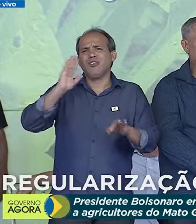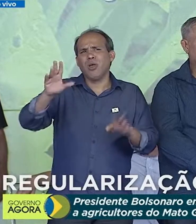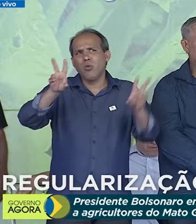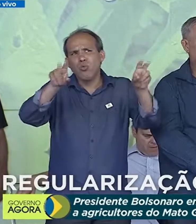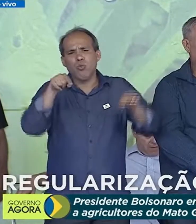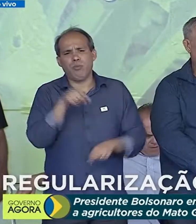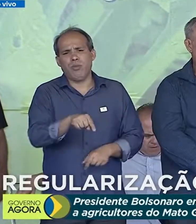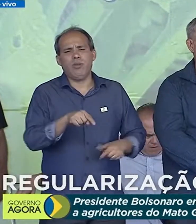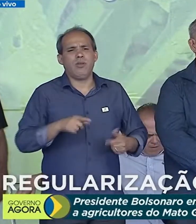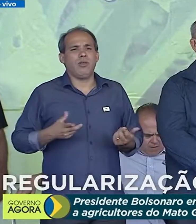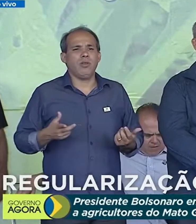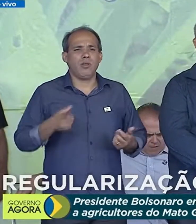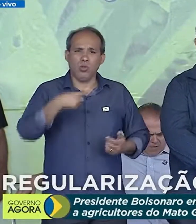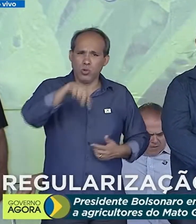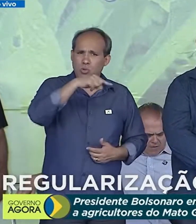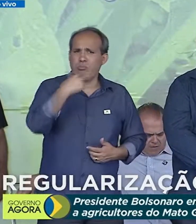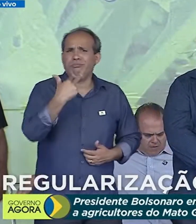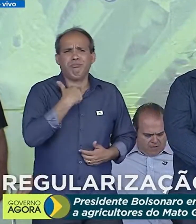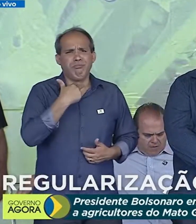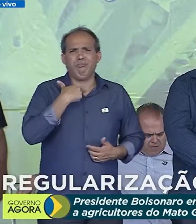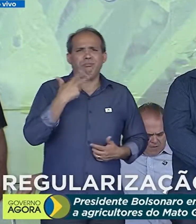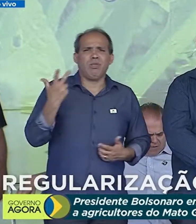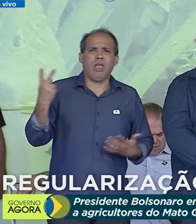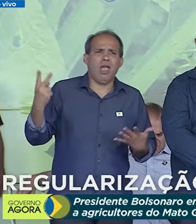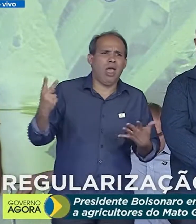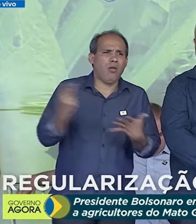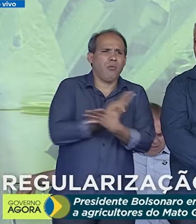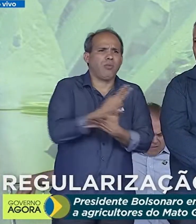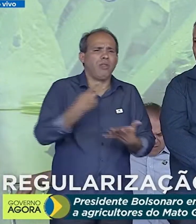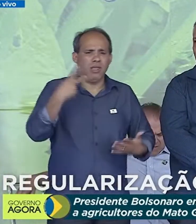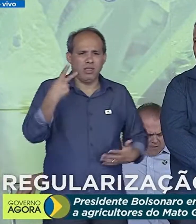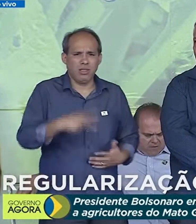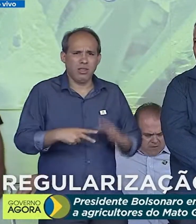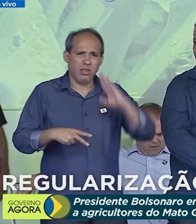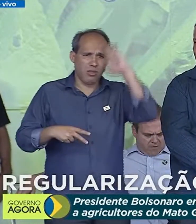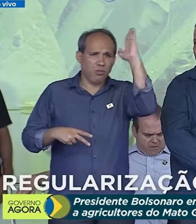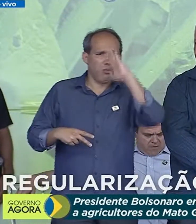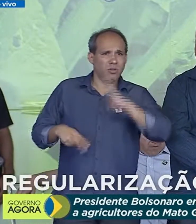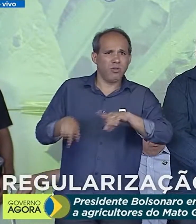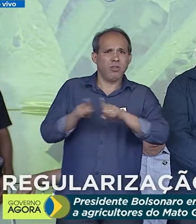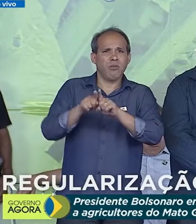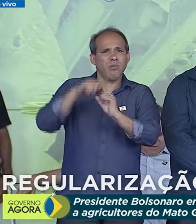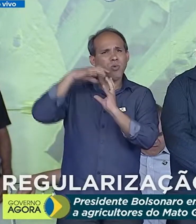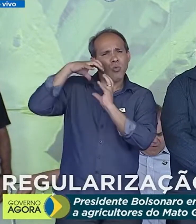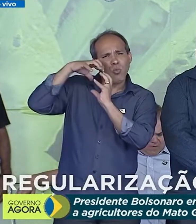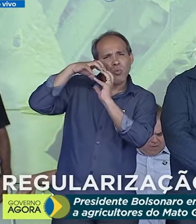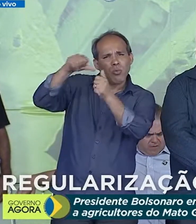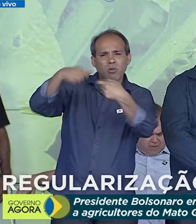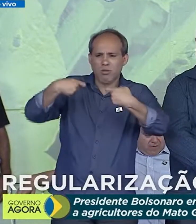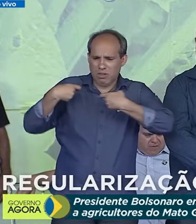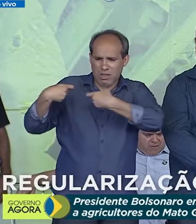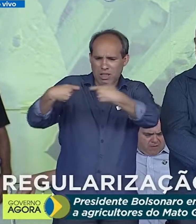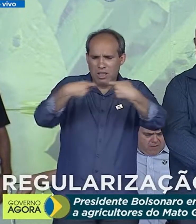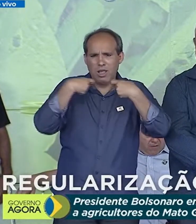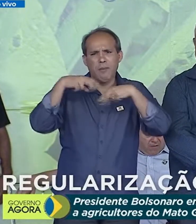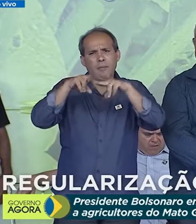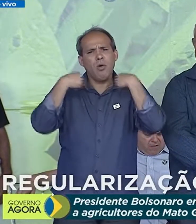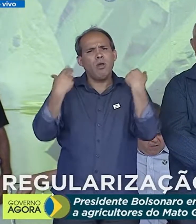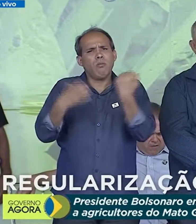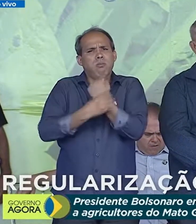podemos deixar que ocorra no Brasil e no mundo uma guerra pela